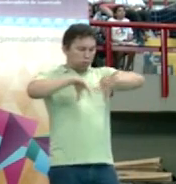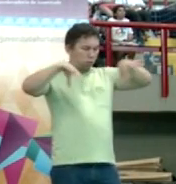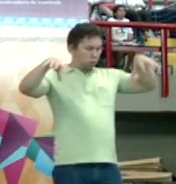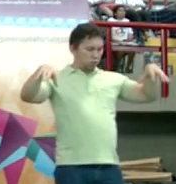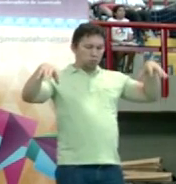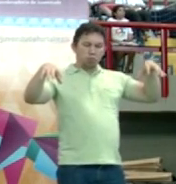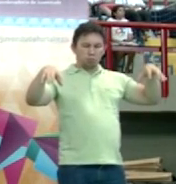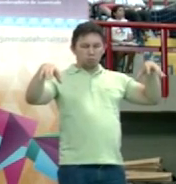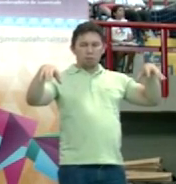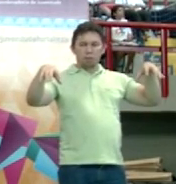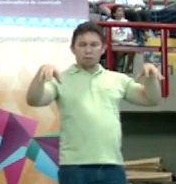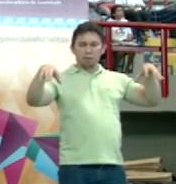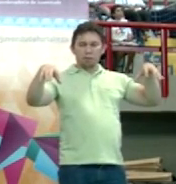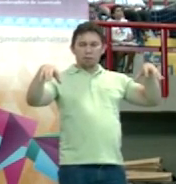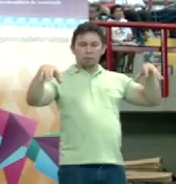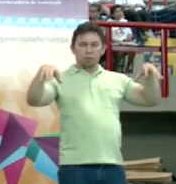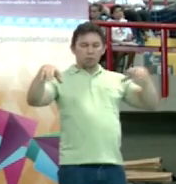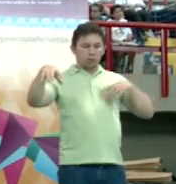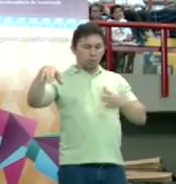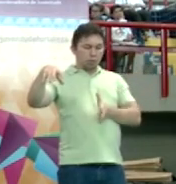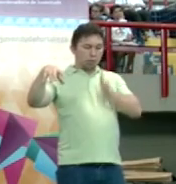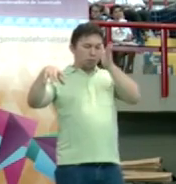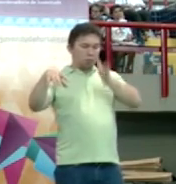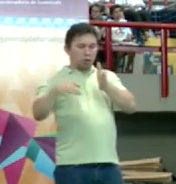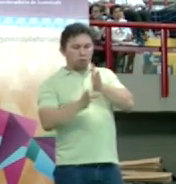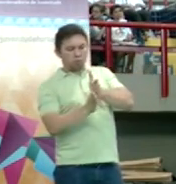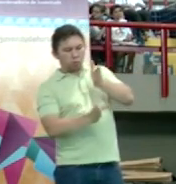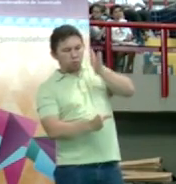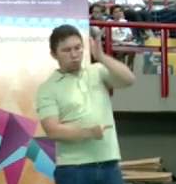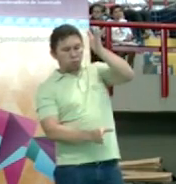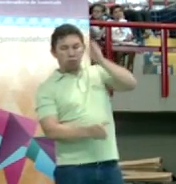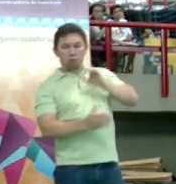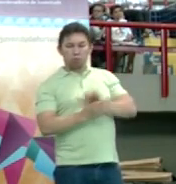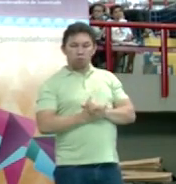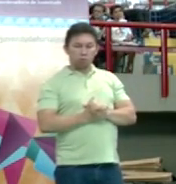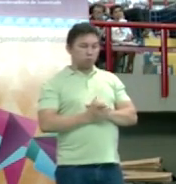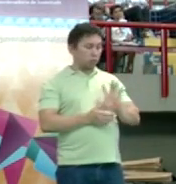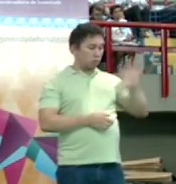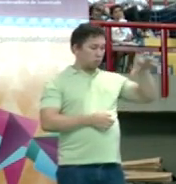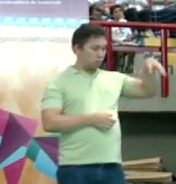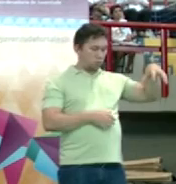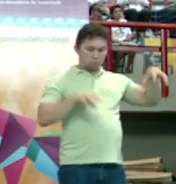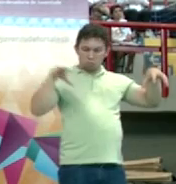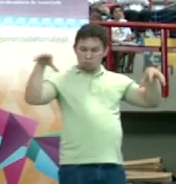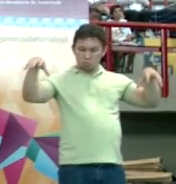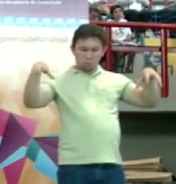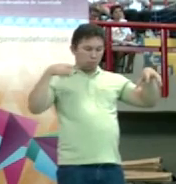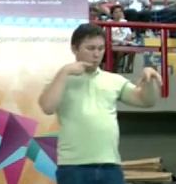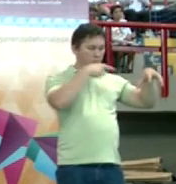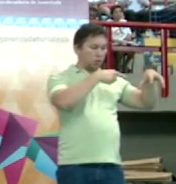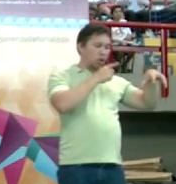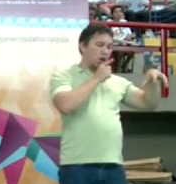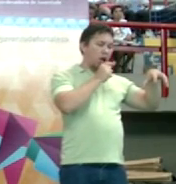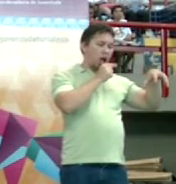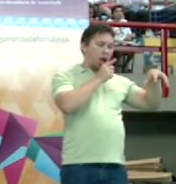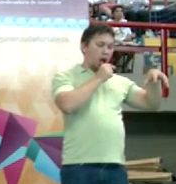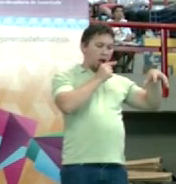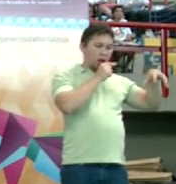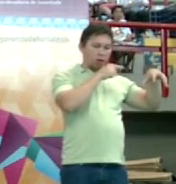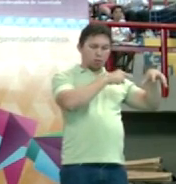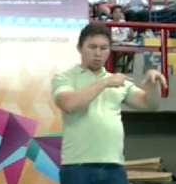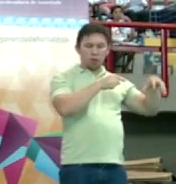separados por um obstáculo. E eu coloquei nesses recipientes água.